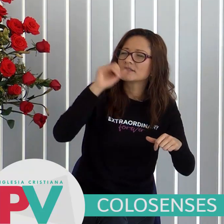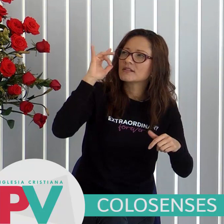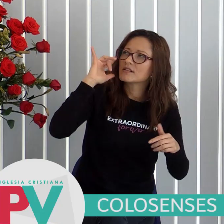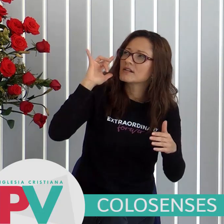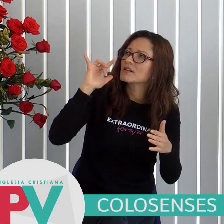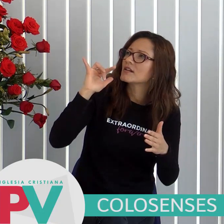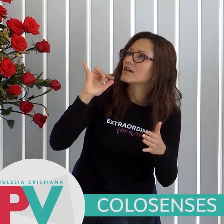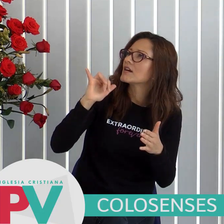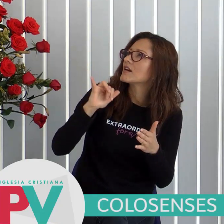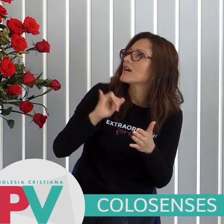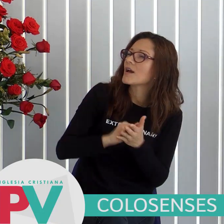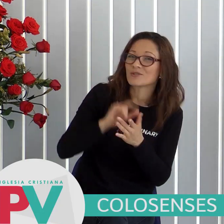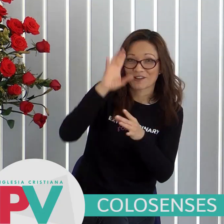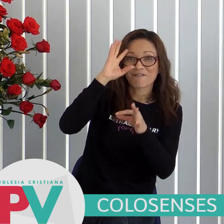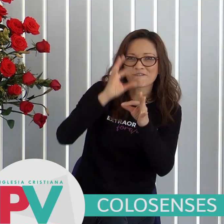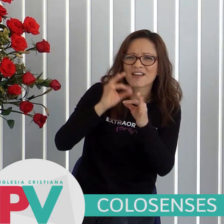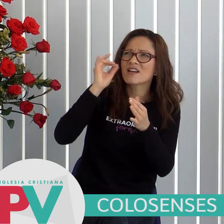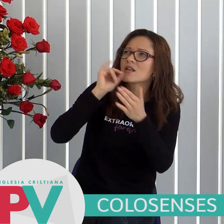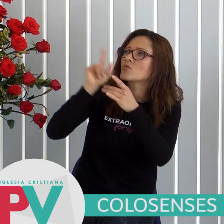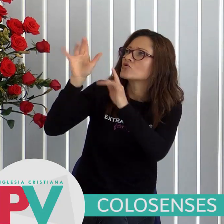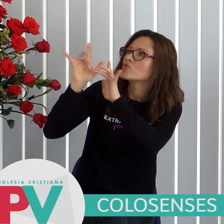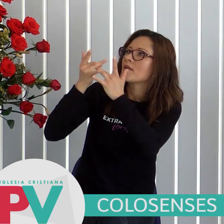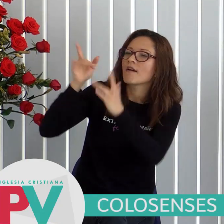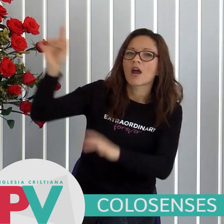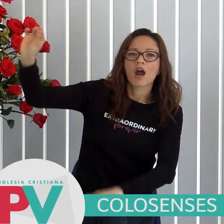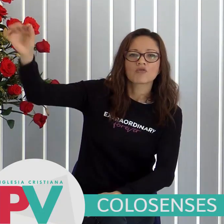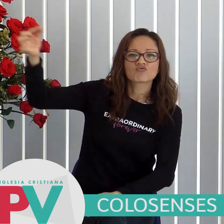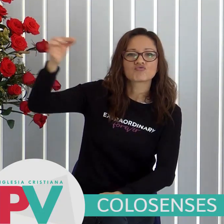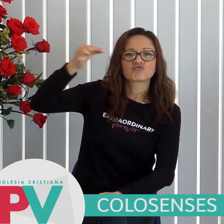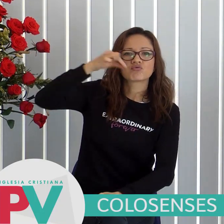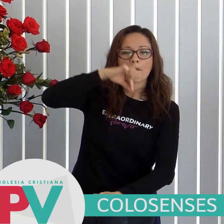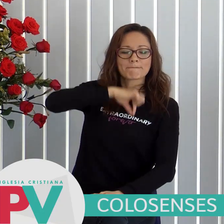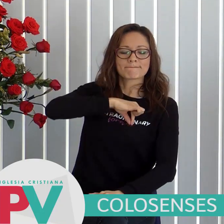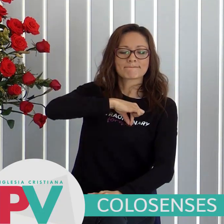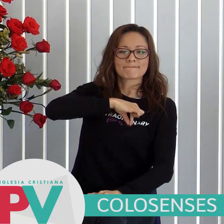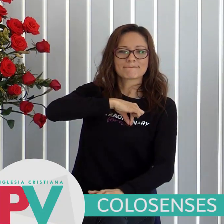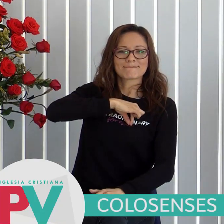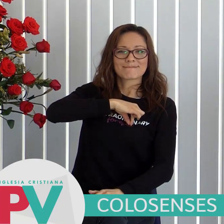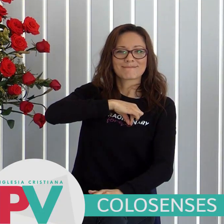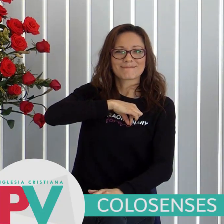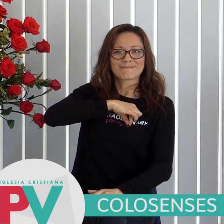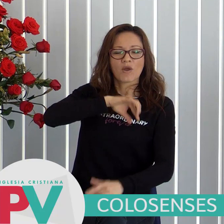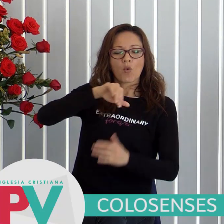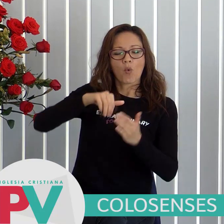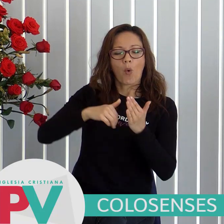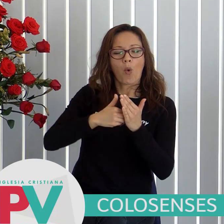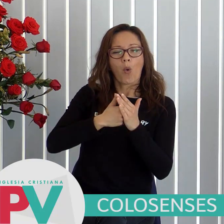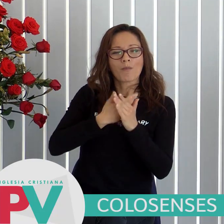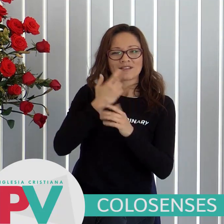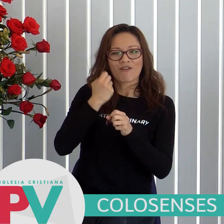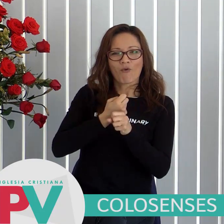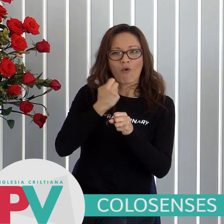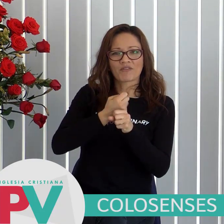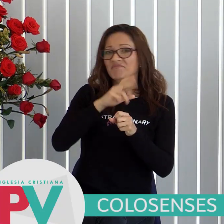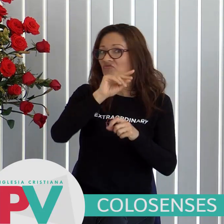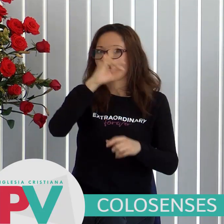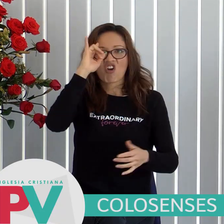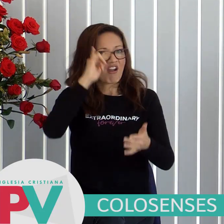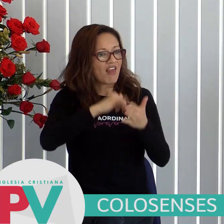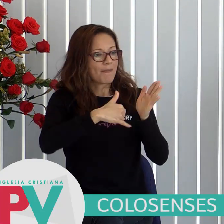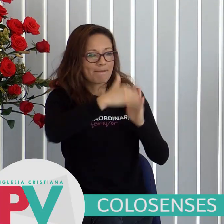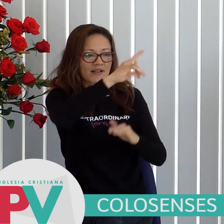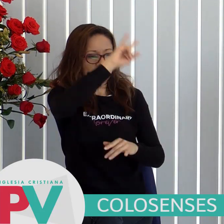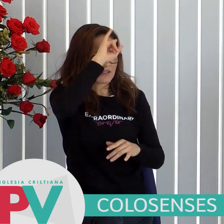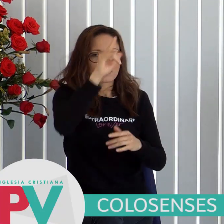creímos en su palabra. No le creímos más a Satanás. Entonces, ¿por qué se está